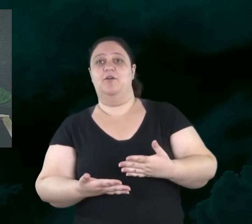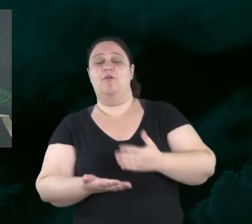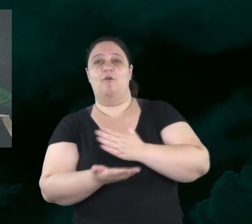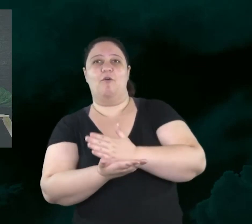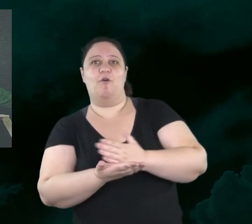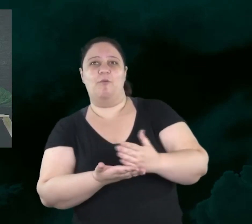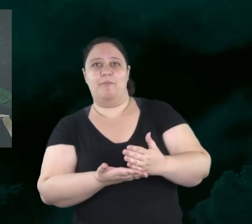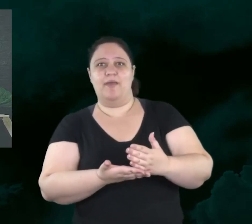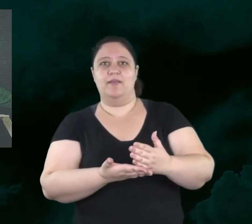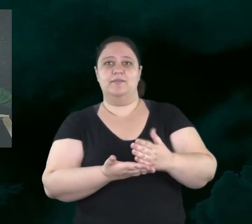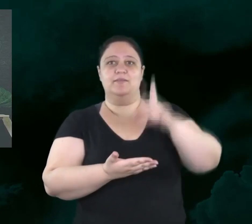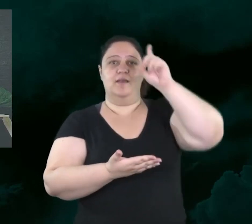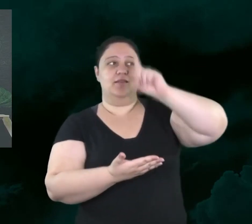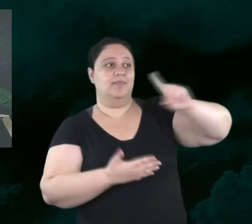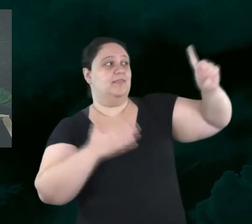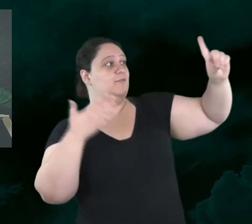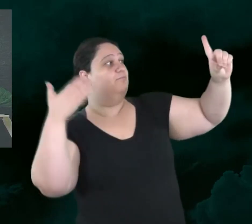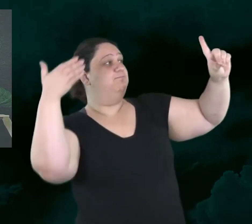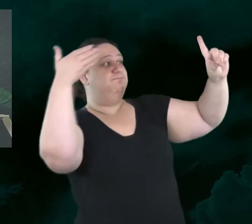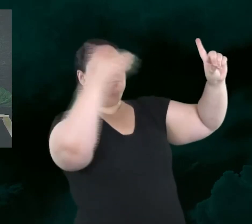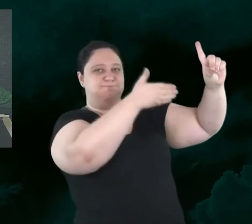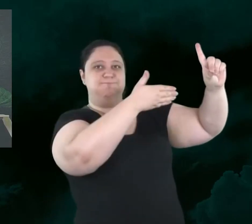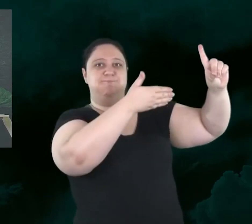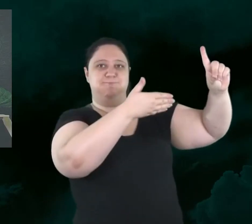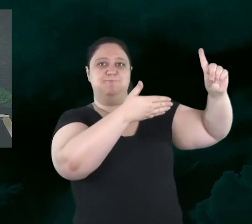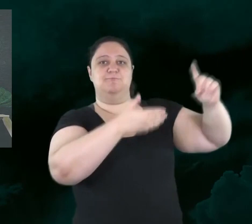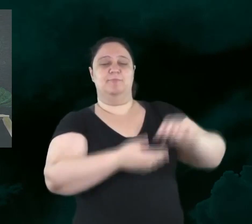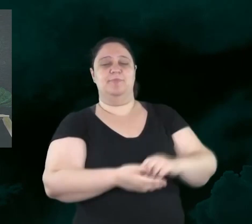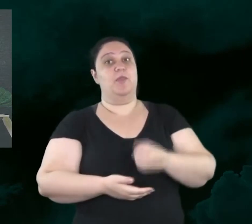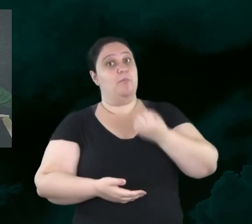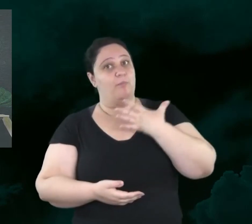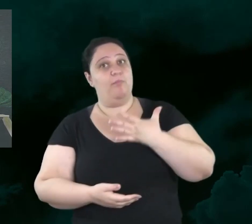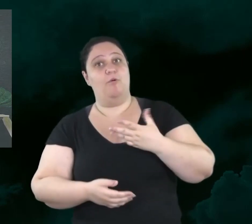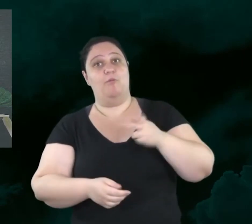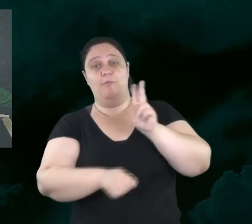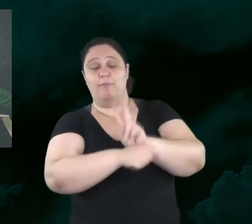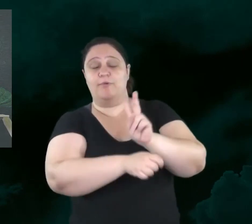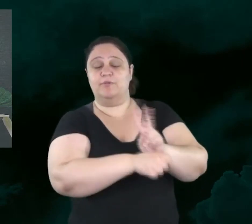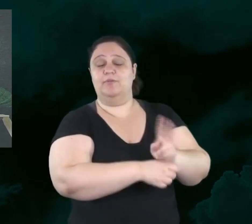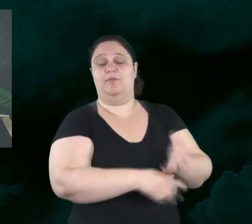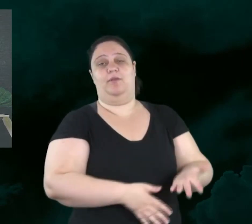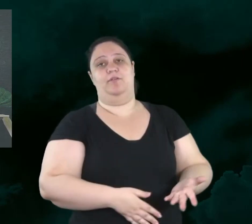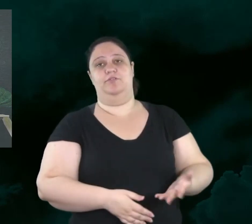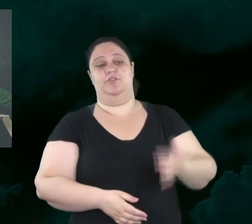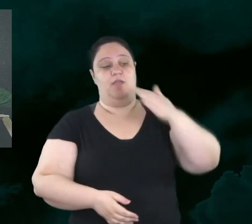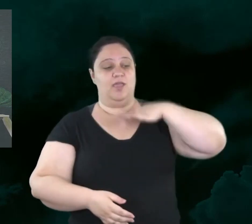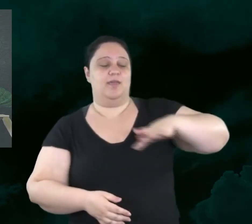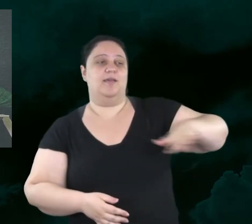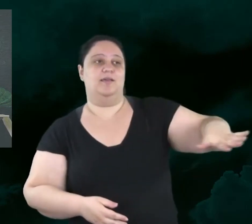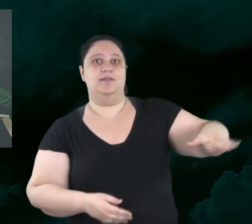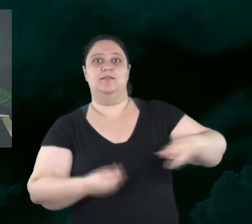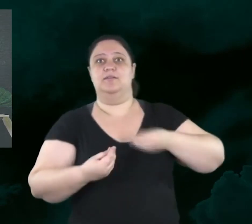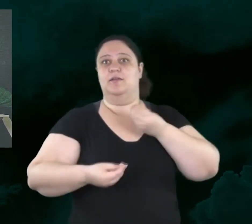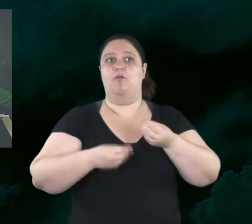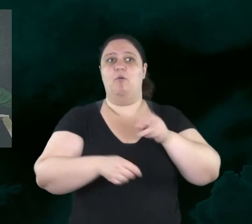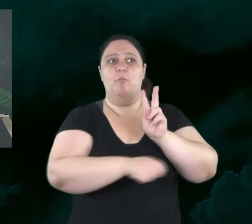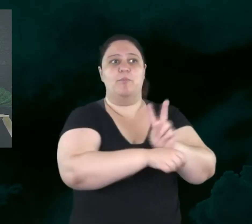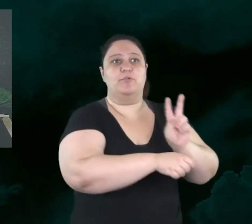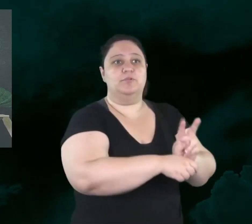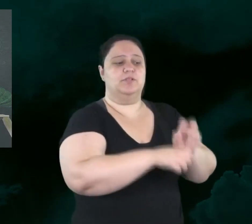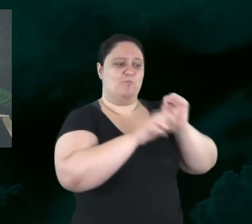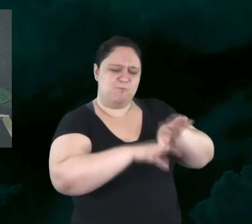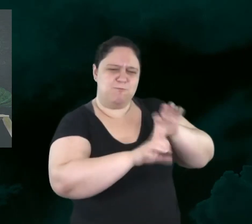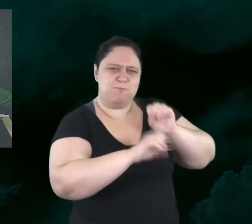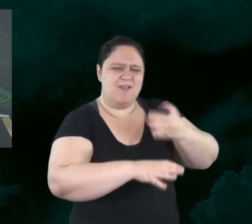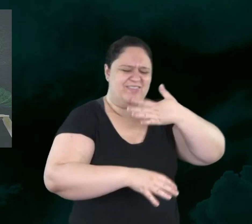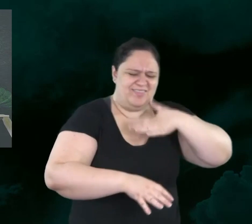uma referência, né, na criança. Essa é a melhor proteção, uma das melhores proteções de vacina, né, para a nova